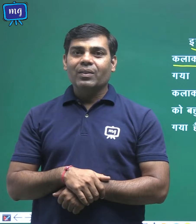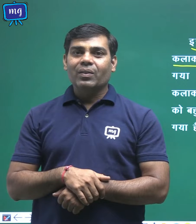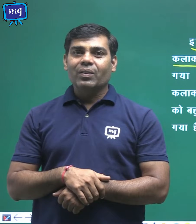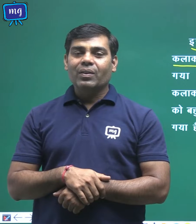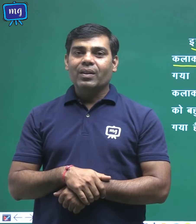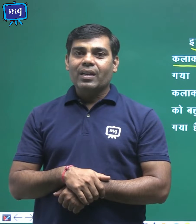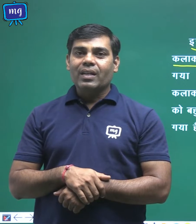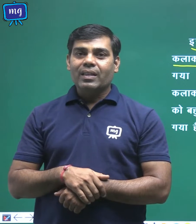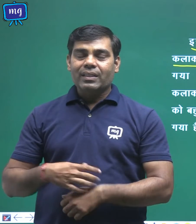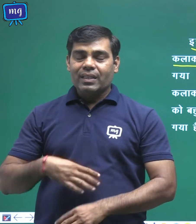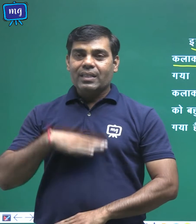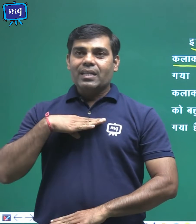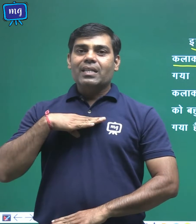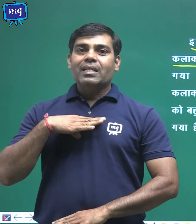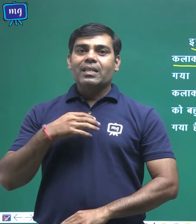असंतोष को